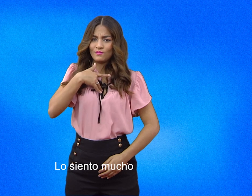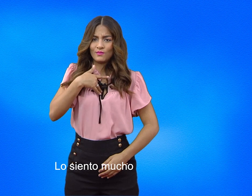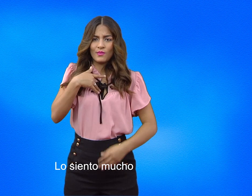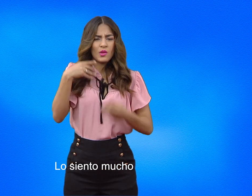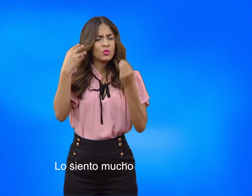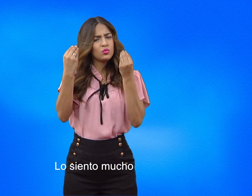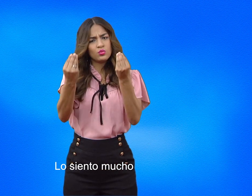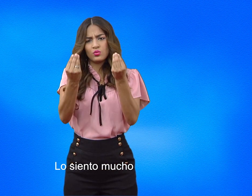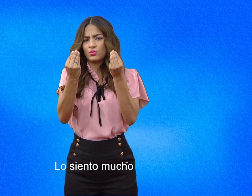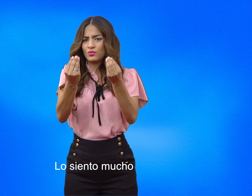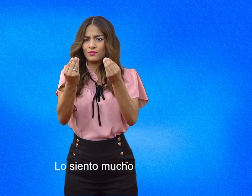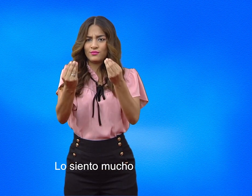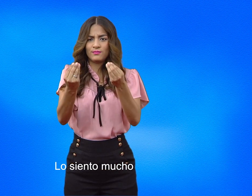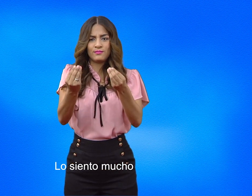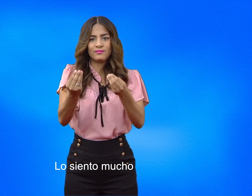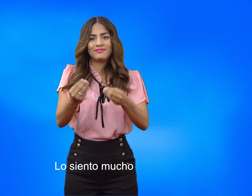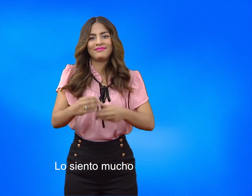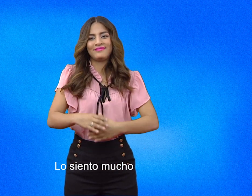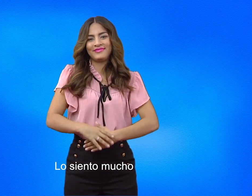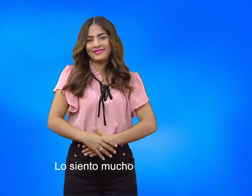Lo siento mucho.